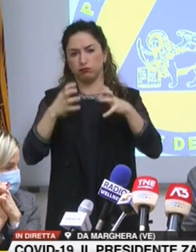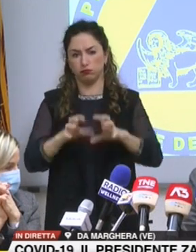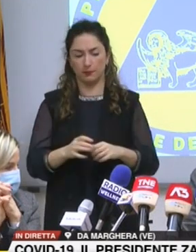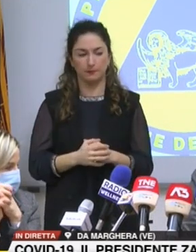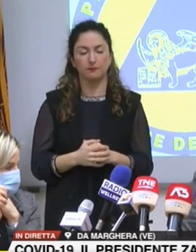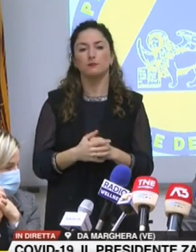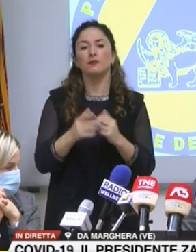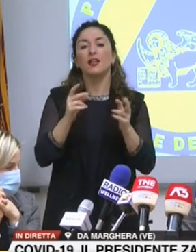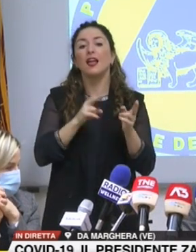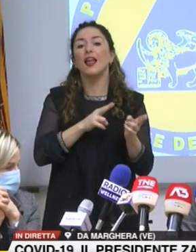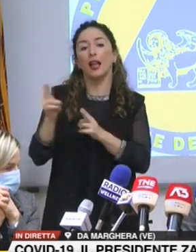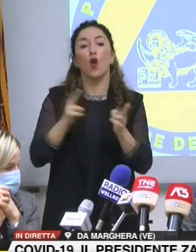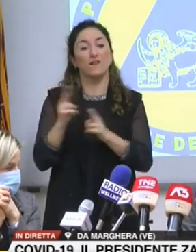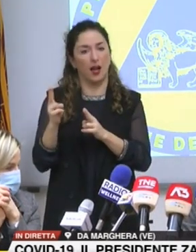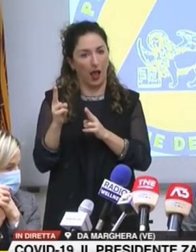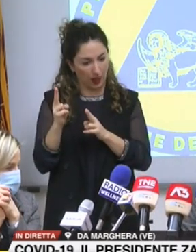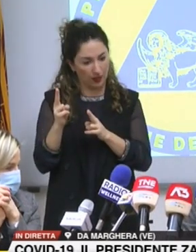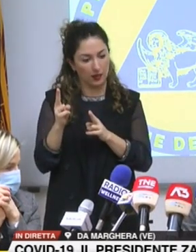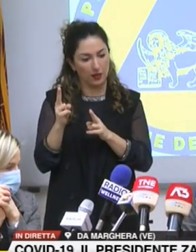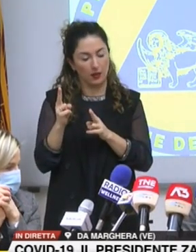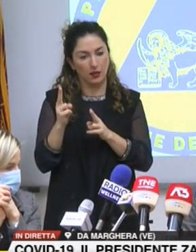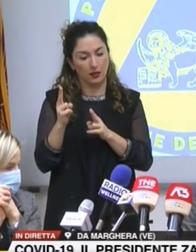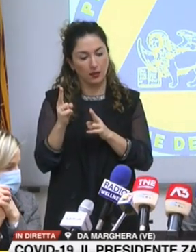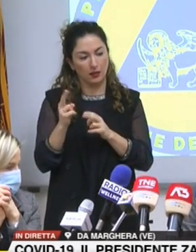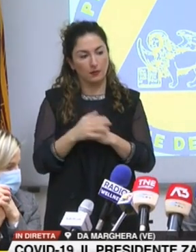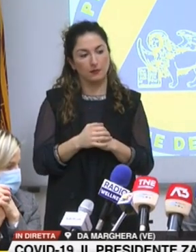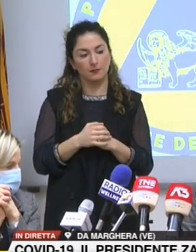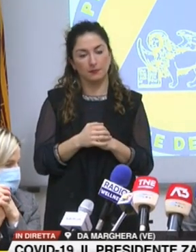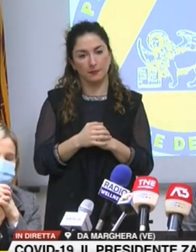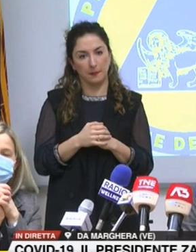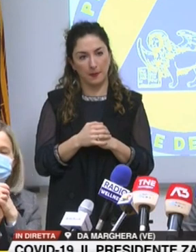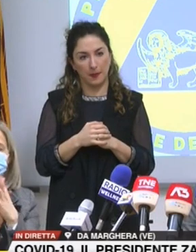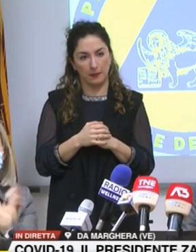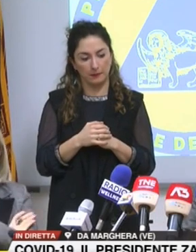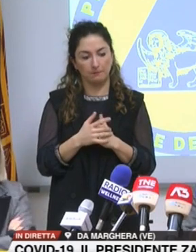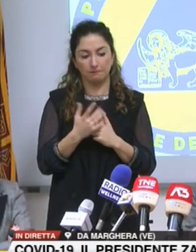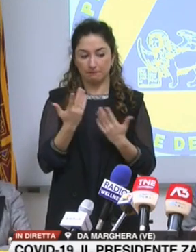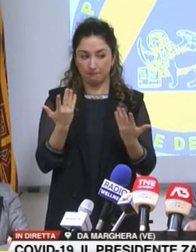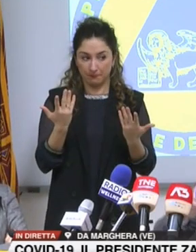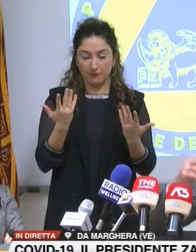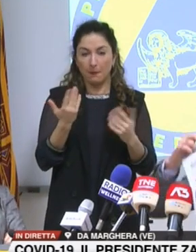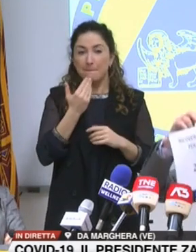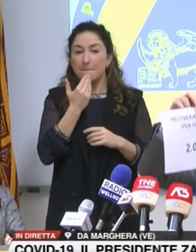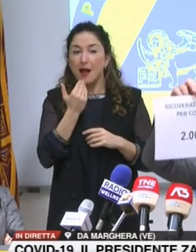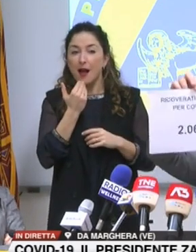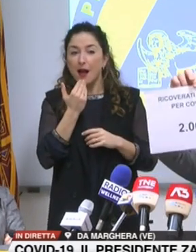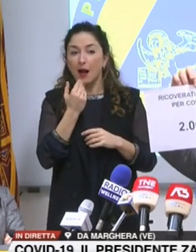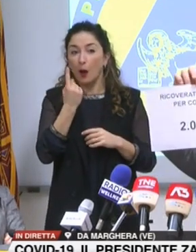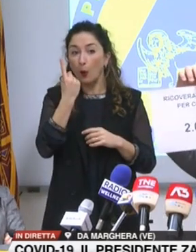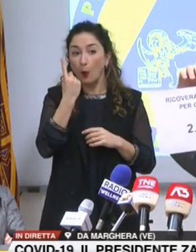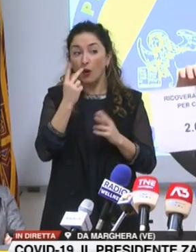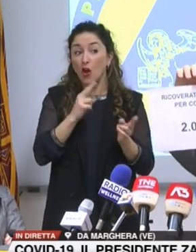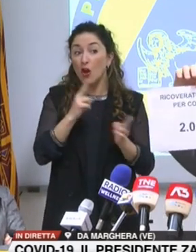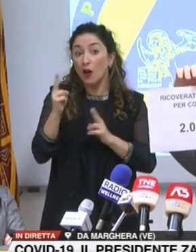I ricoverati, com'era? Per un punto Martin Pes la K, c'era scritto nel cap da gioco. Ci manca un ricoverato